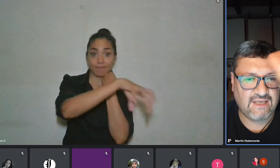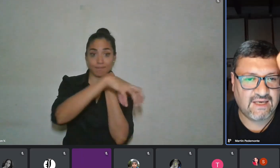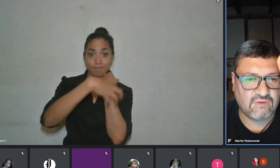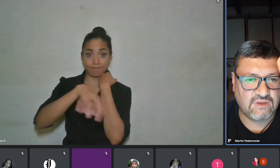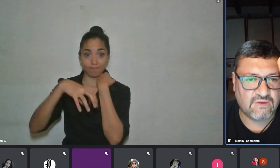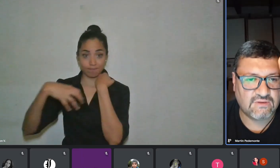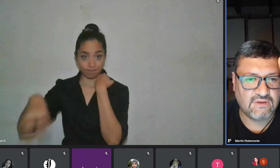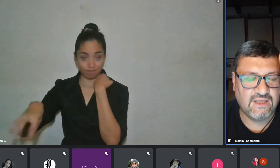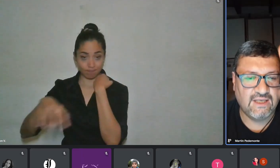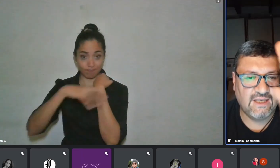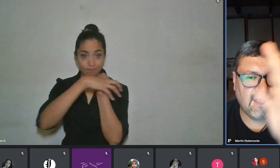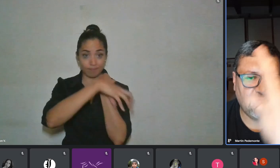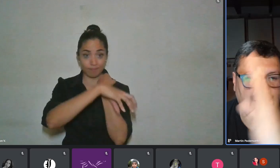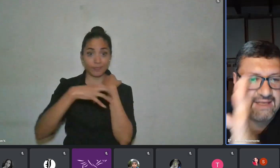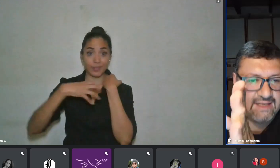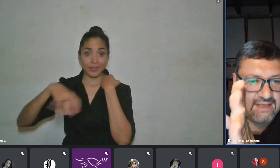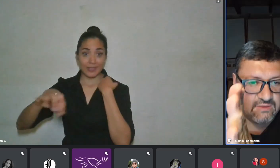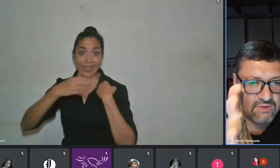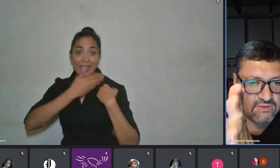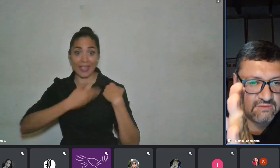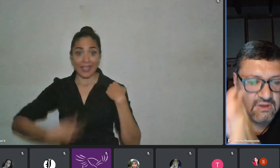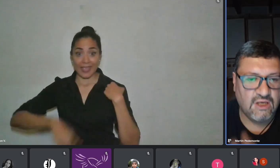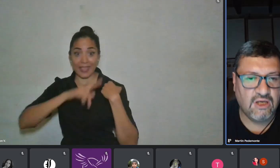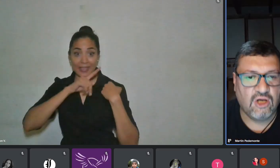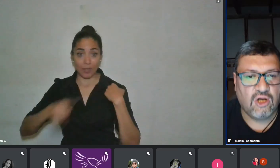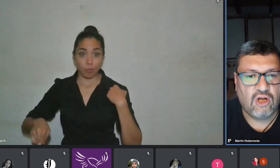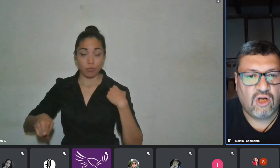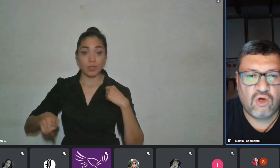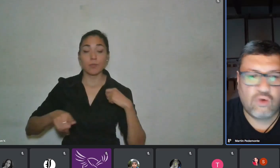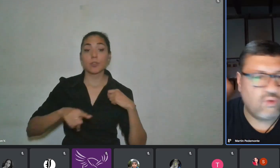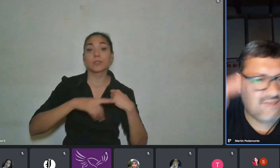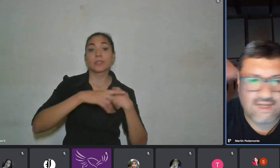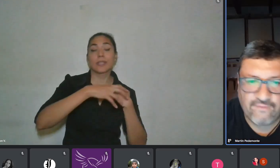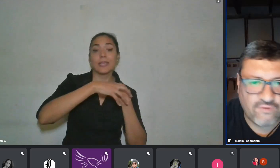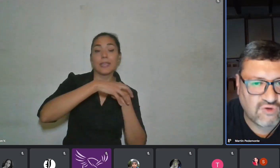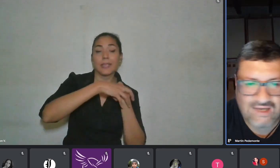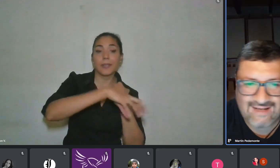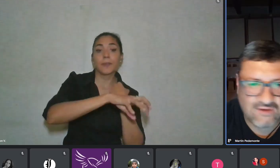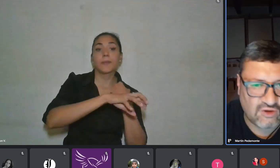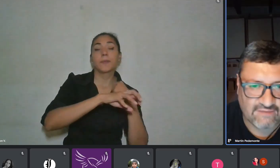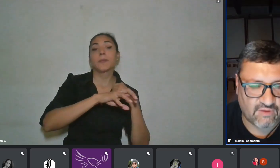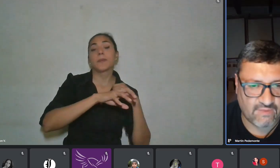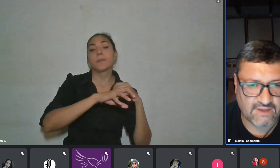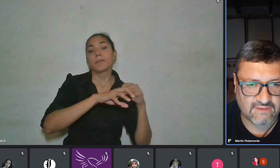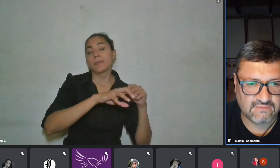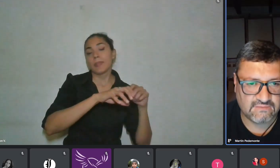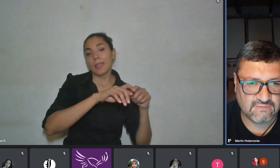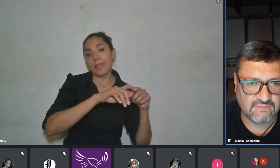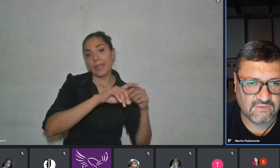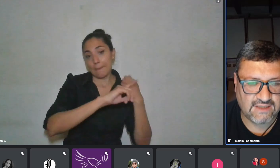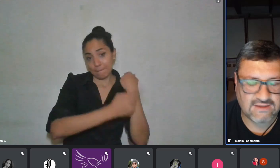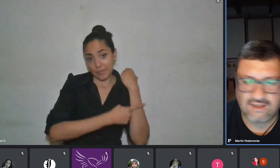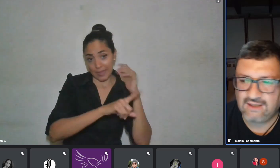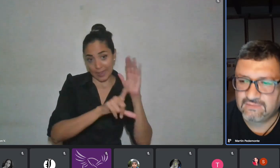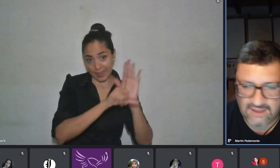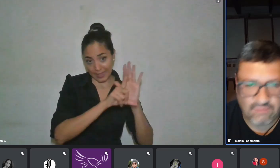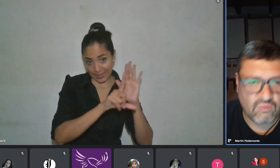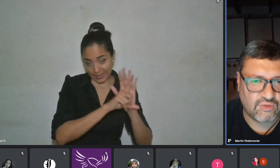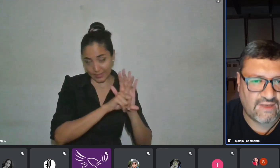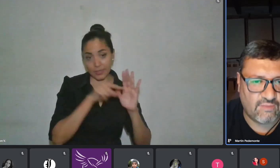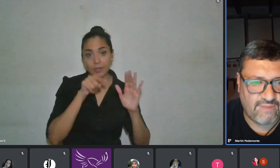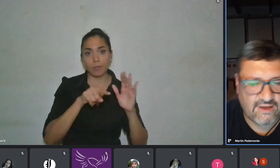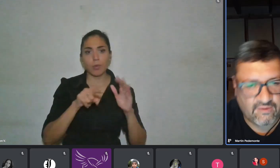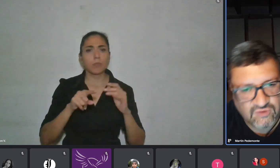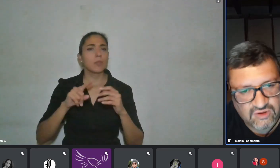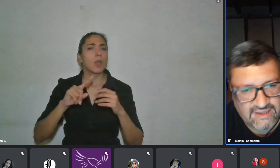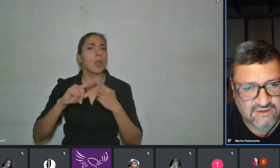representantes ejecutivos y legislativos. Los judiciales funcionan de otra forma. Es mucho